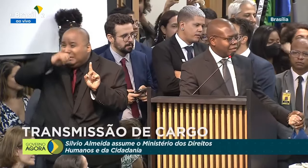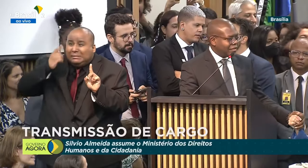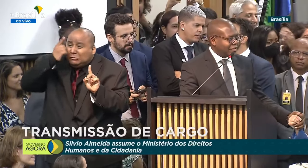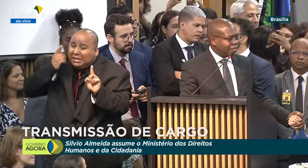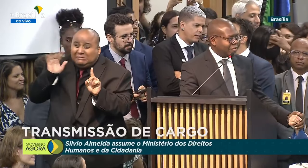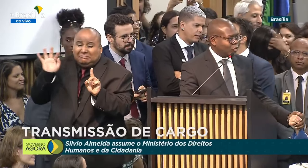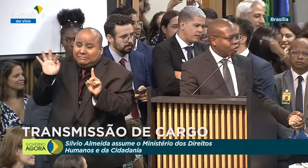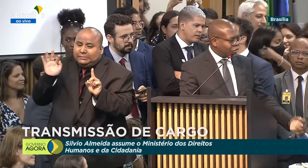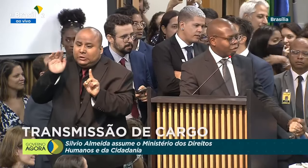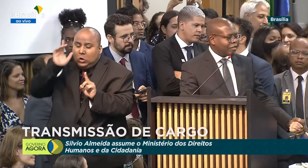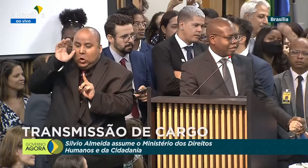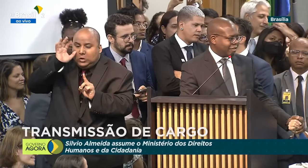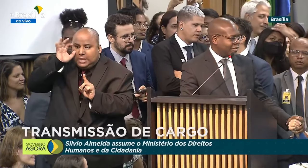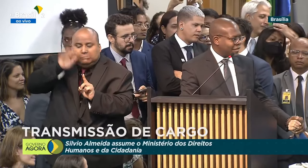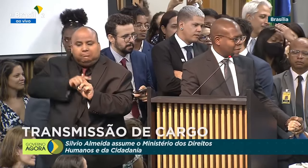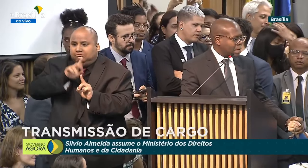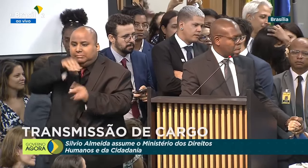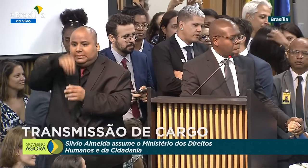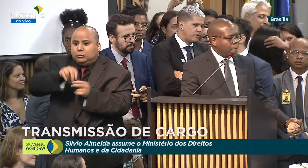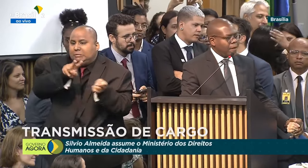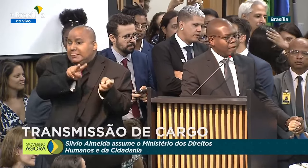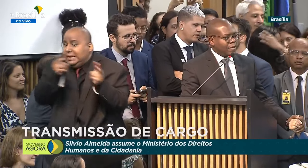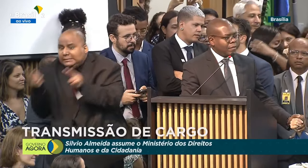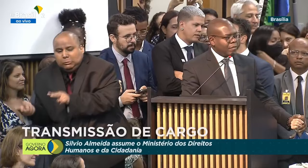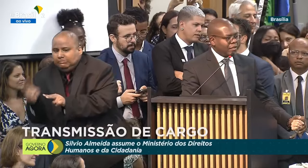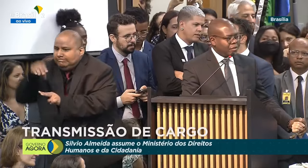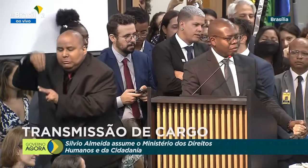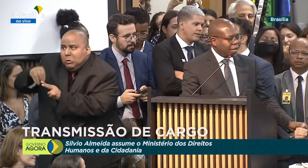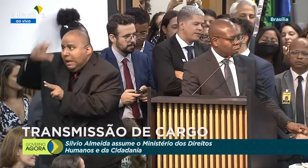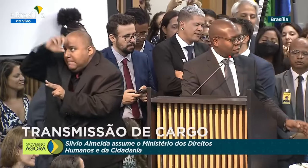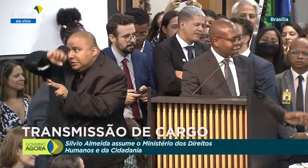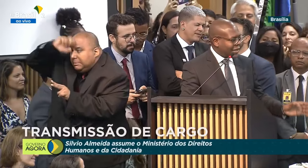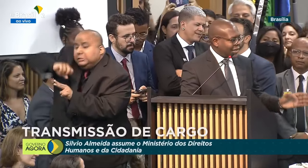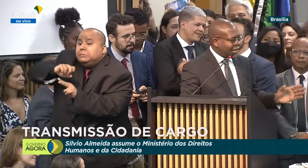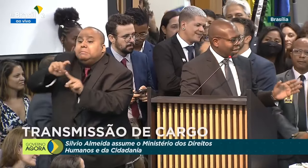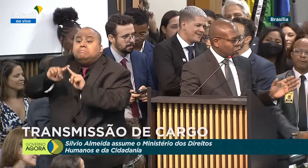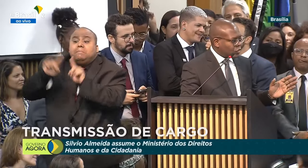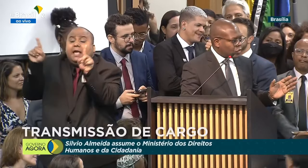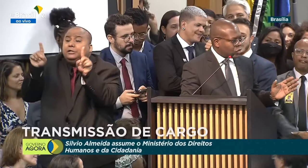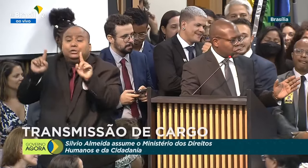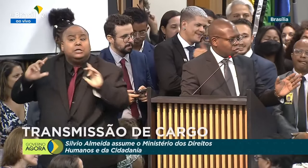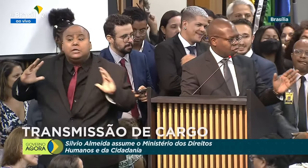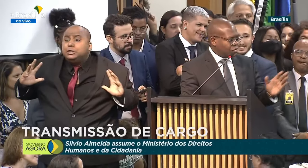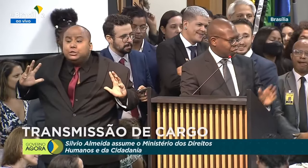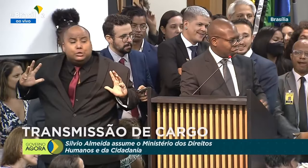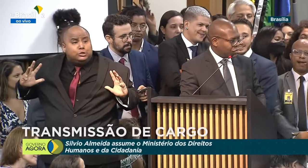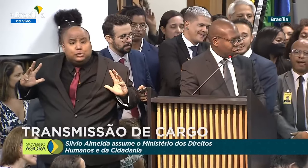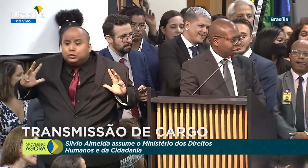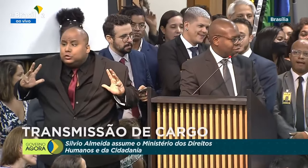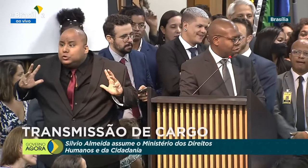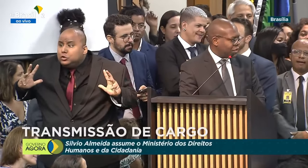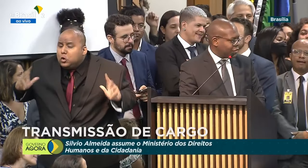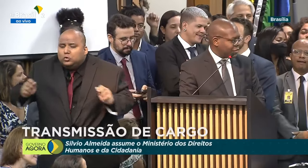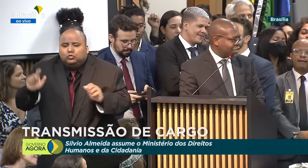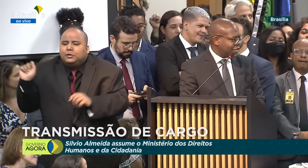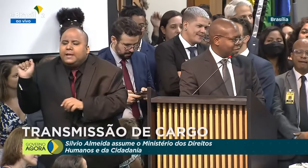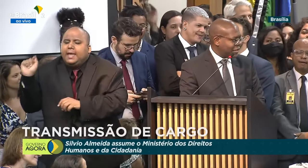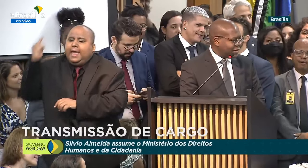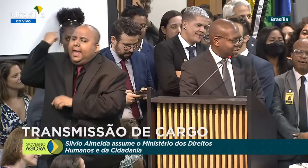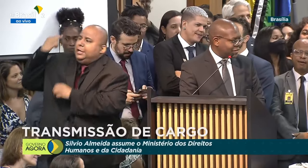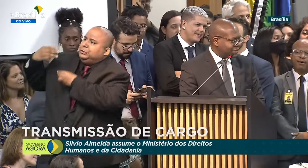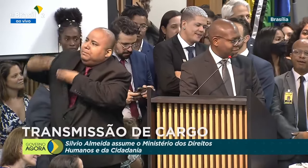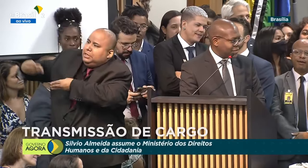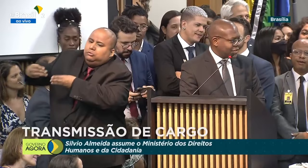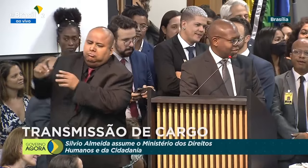nesse novo governante a transição mas eu quero comentar a todos os ex-ministros